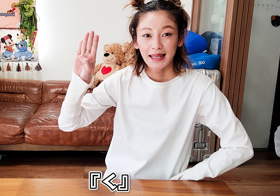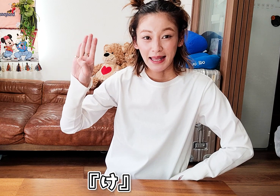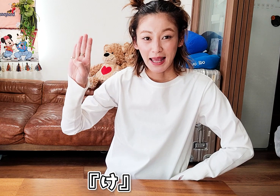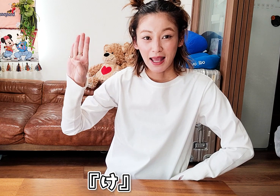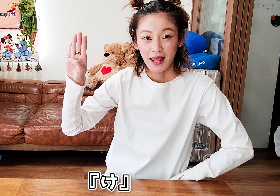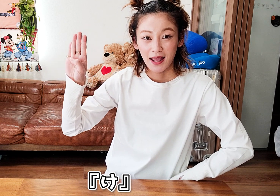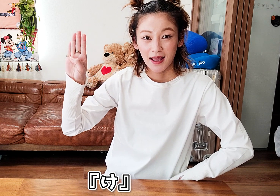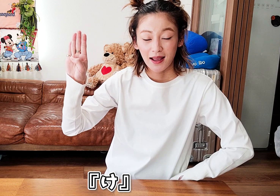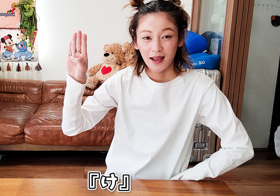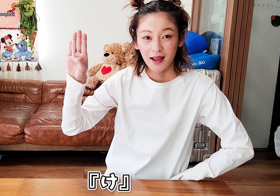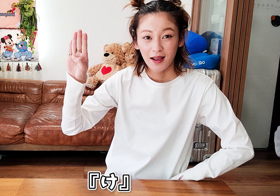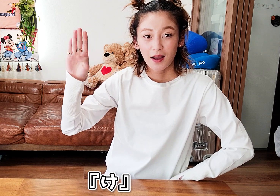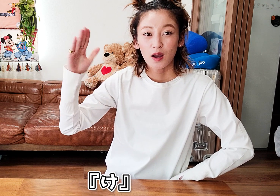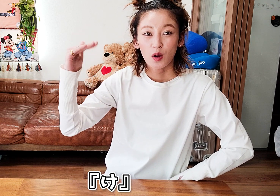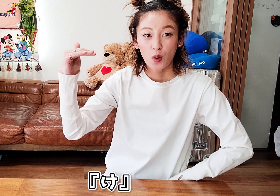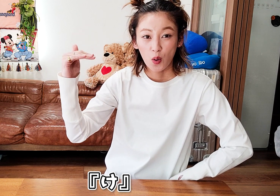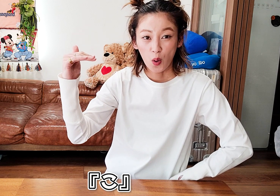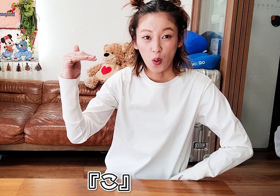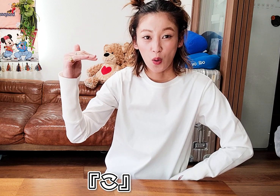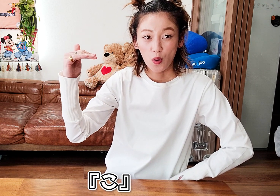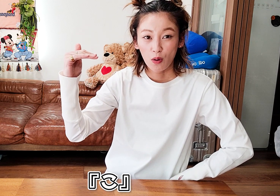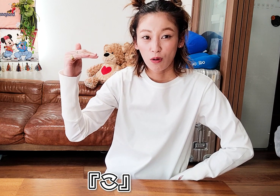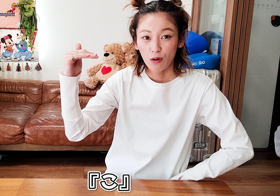け、こ、